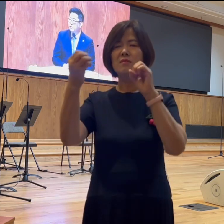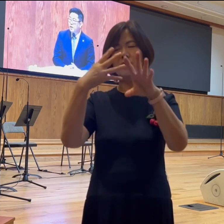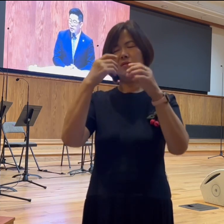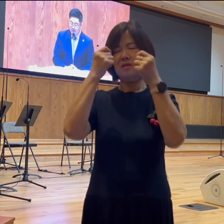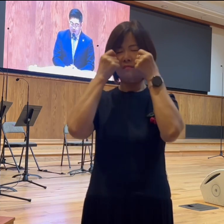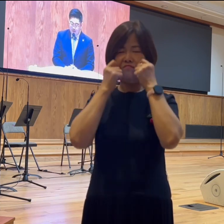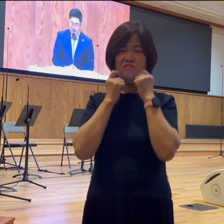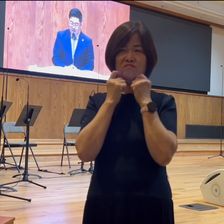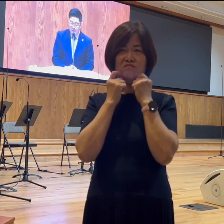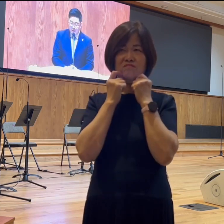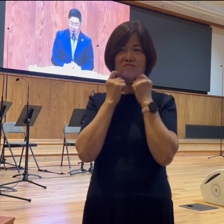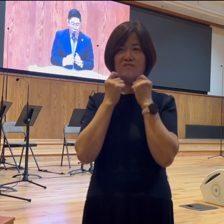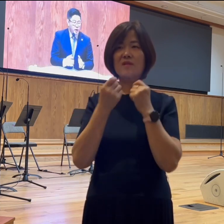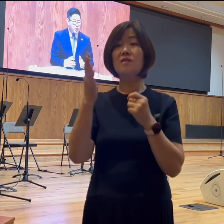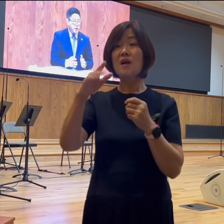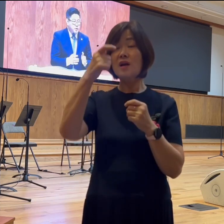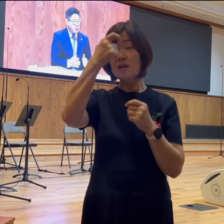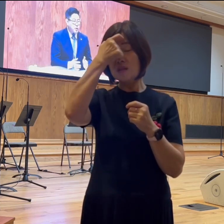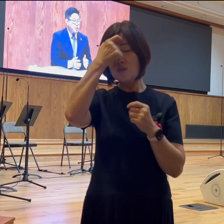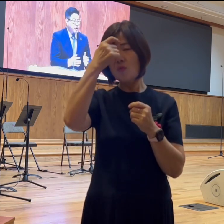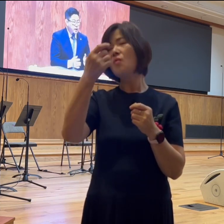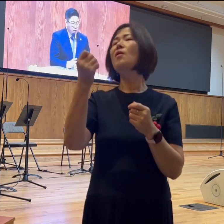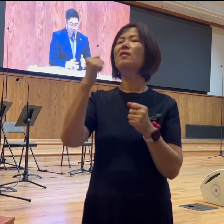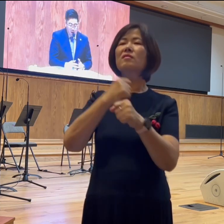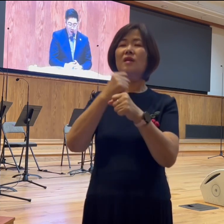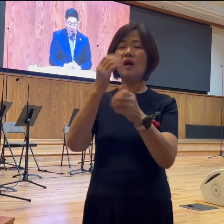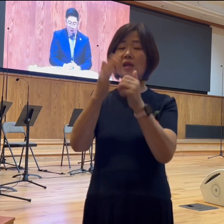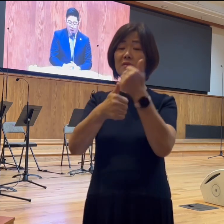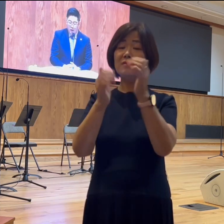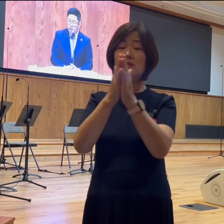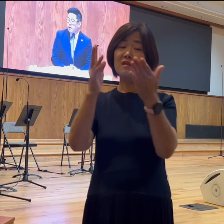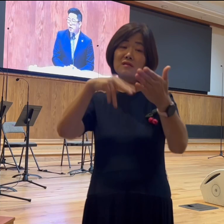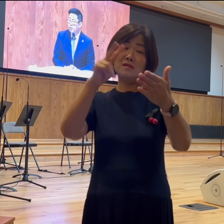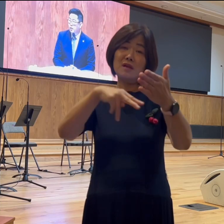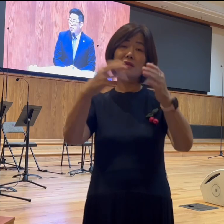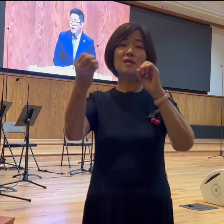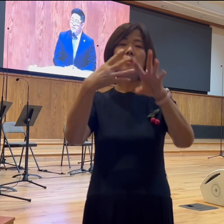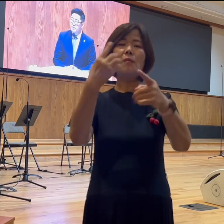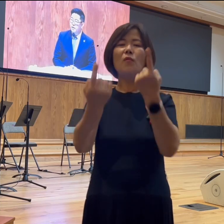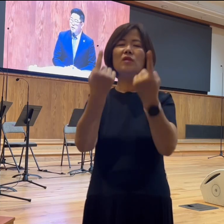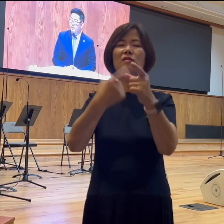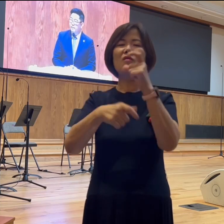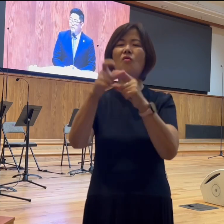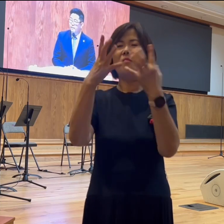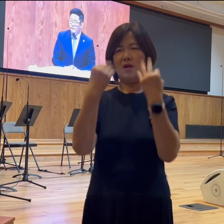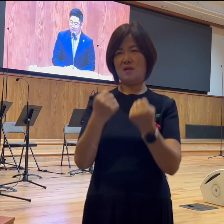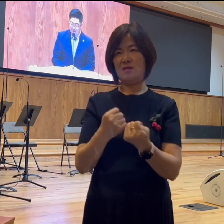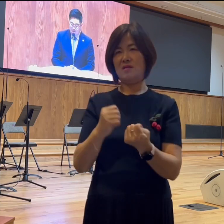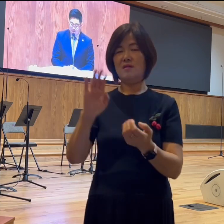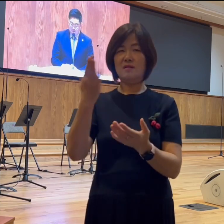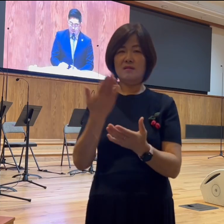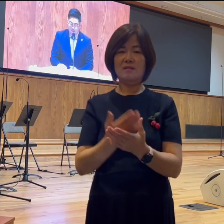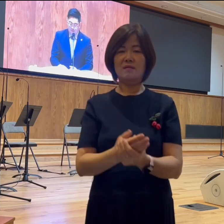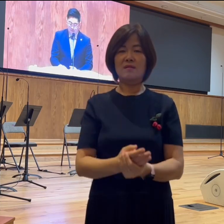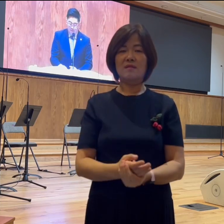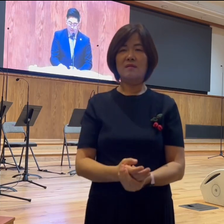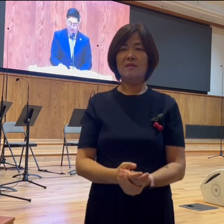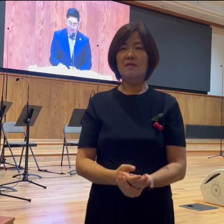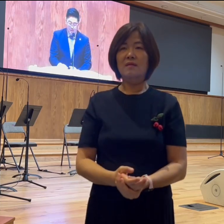슬프지만 기도를 하거나 성경을 읽는다라는 대답보다 더 많았습니다.